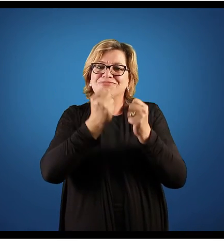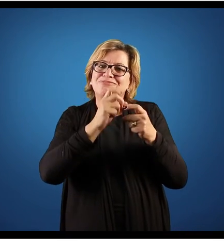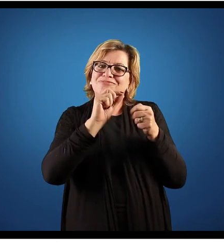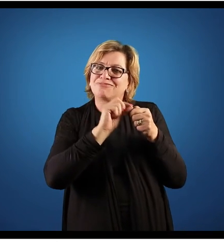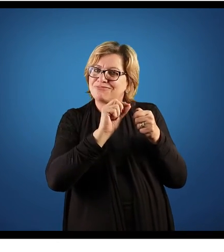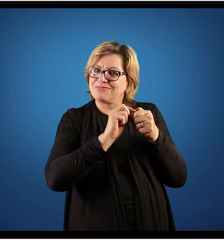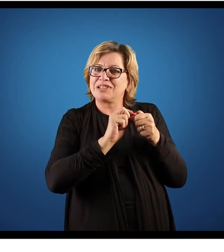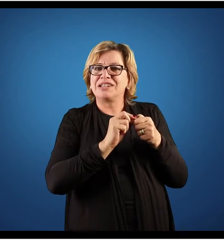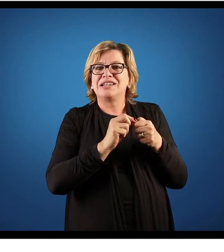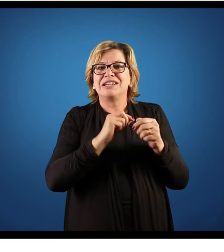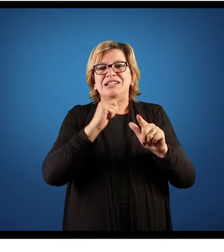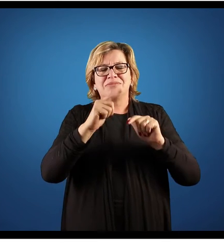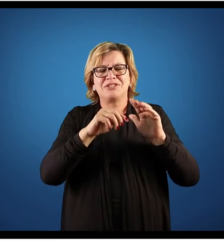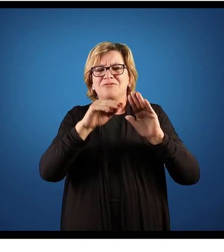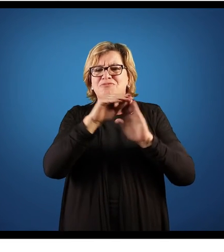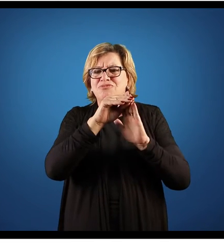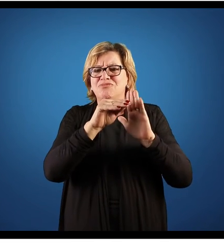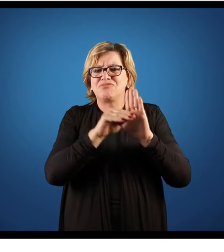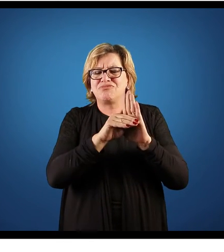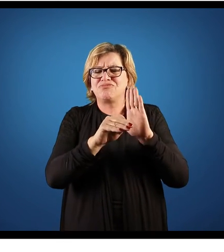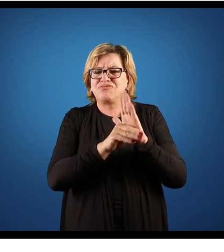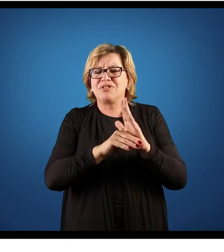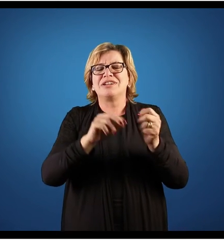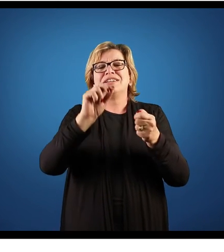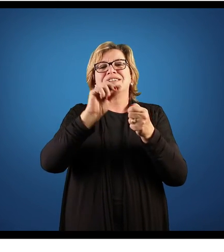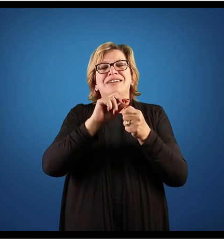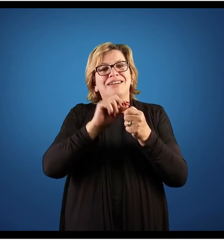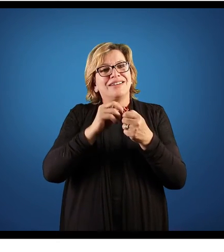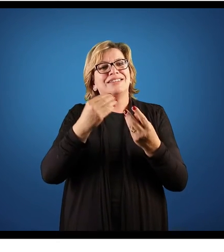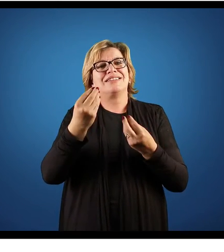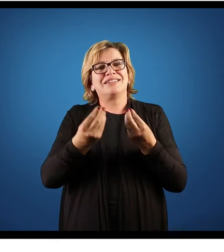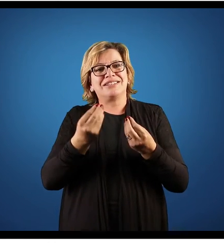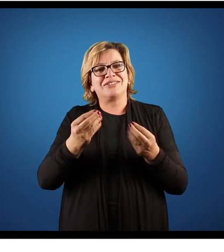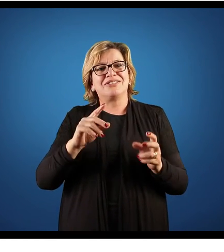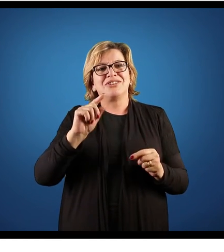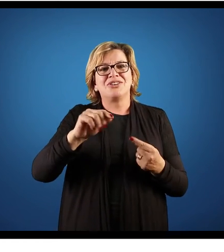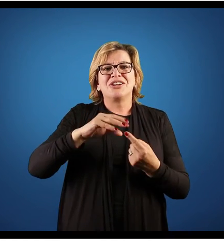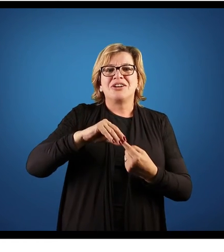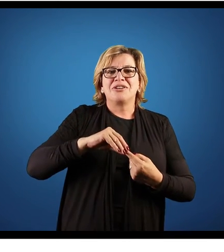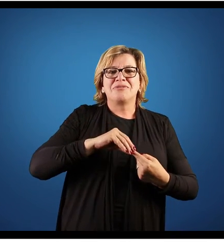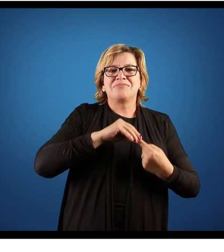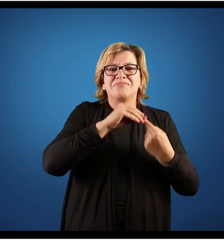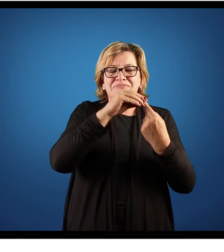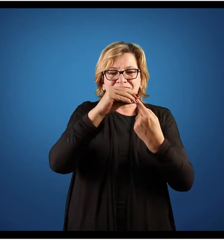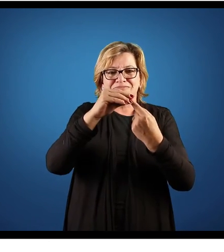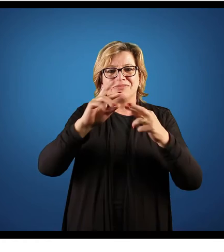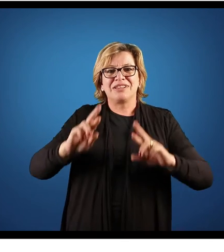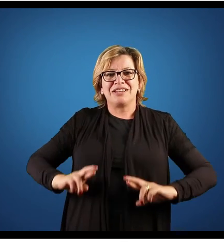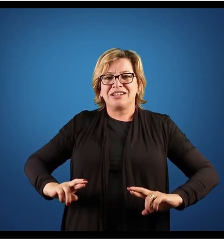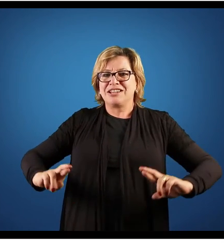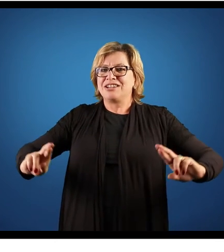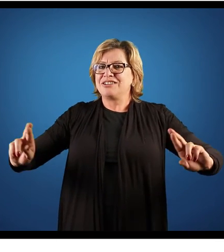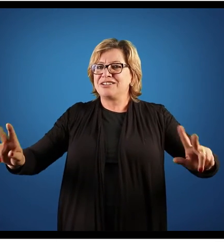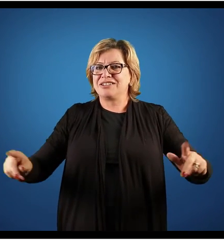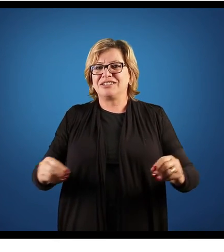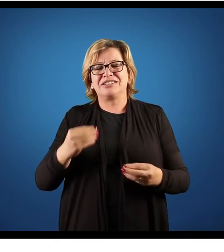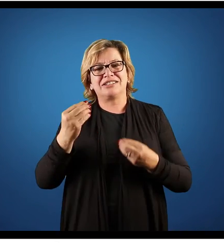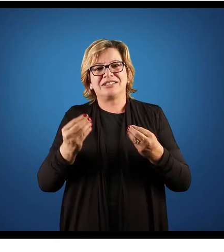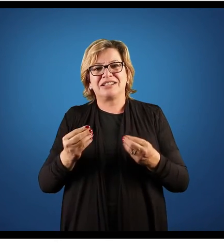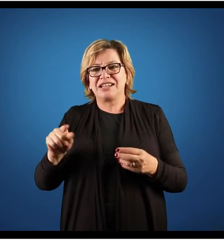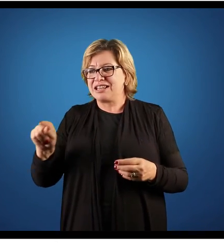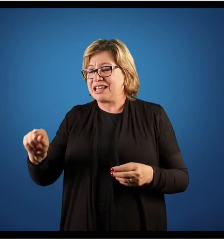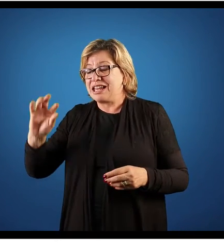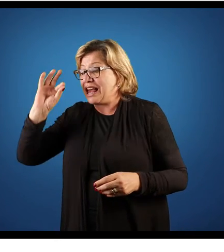trabalhado em todas as etapas então quem fala assim que principal diferença entre o setor público e privado para o